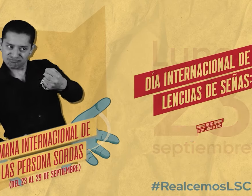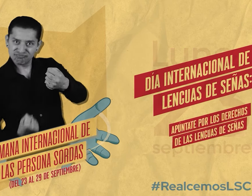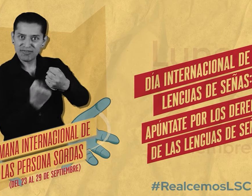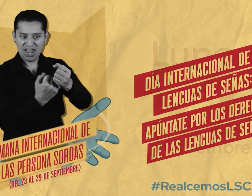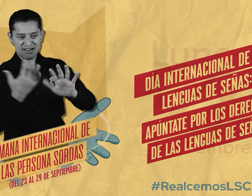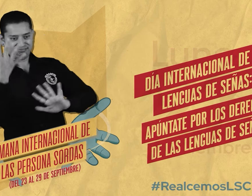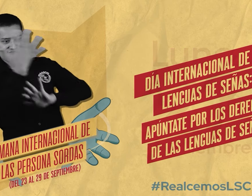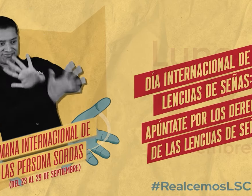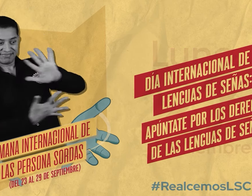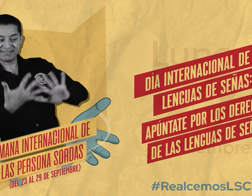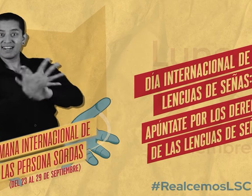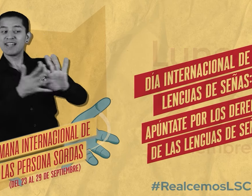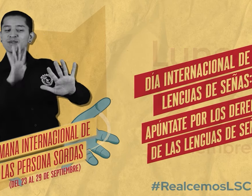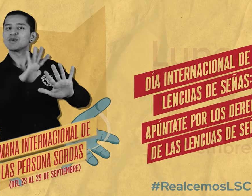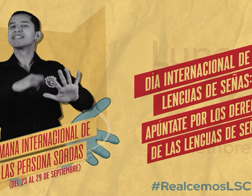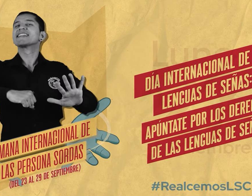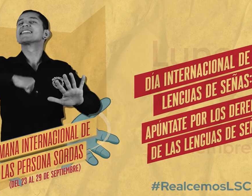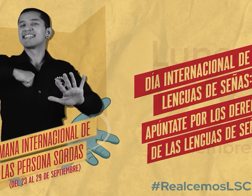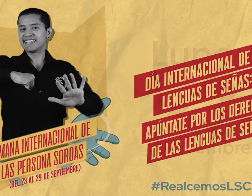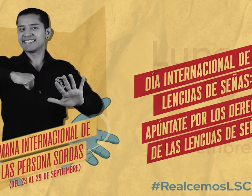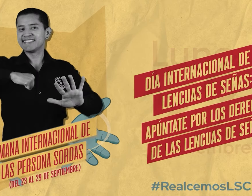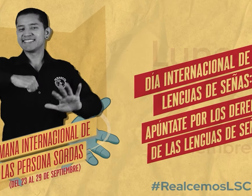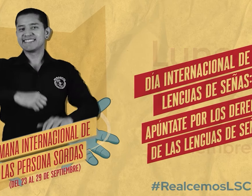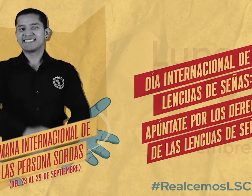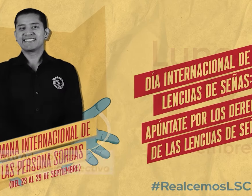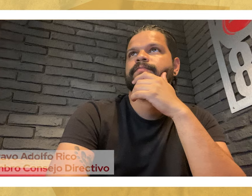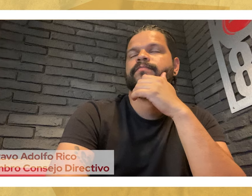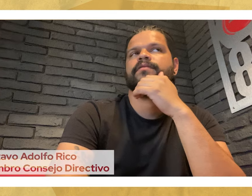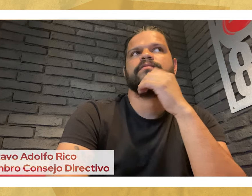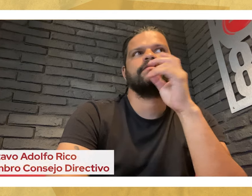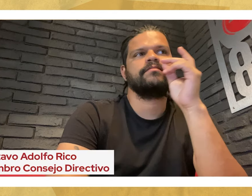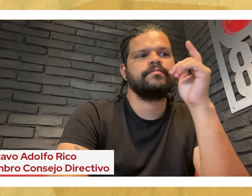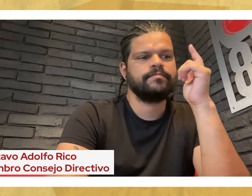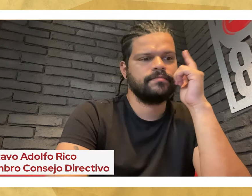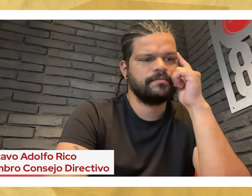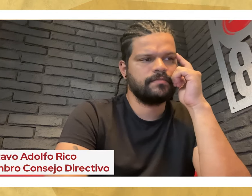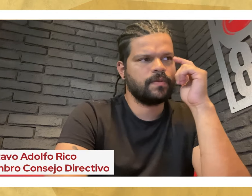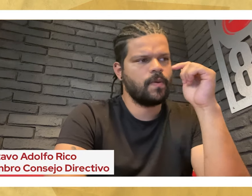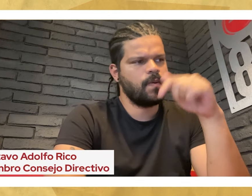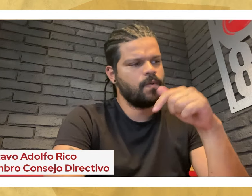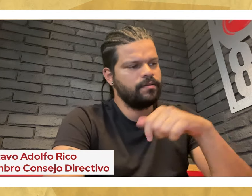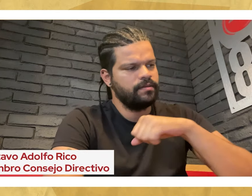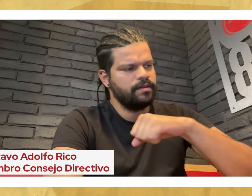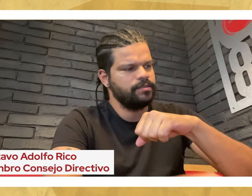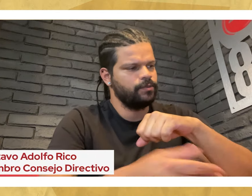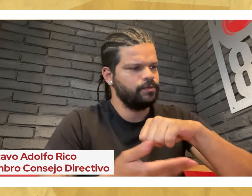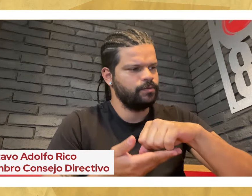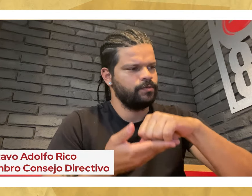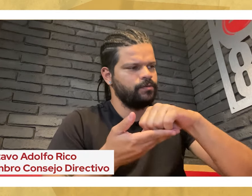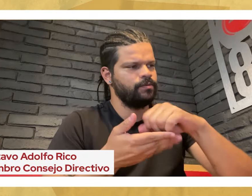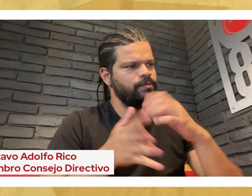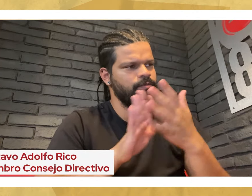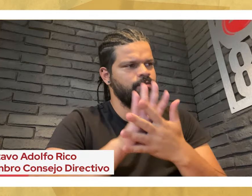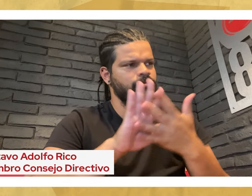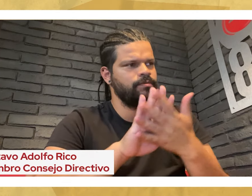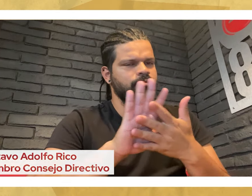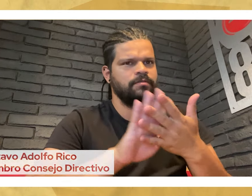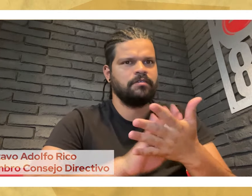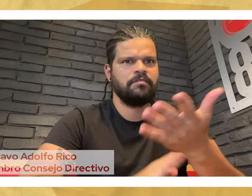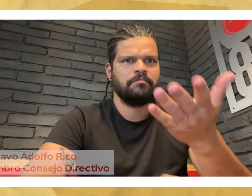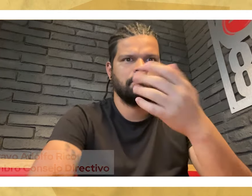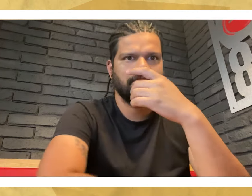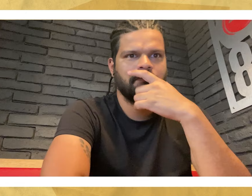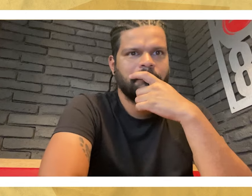apúntate por los derechos de las lenguas de señas hoy realzamos los derechos de las